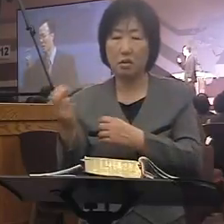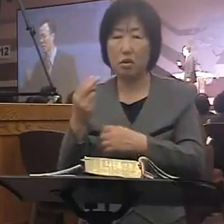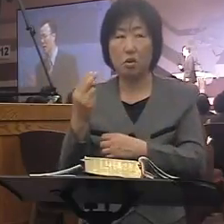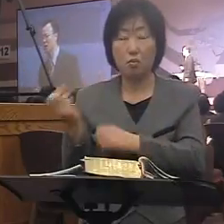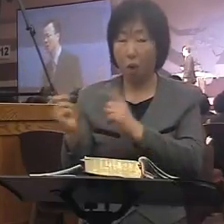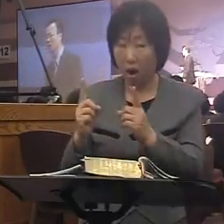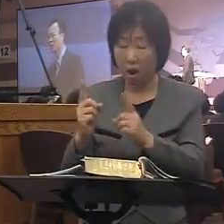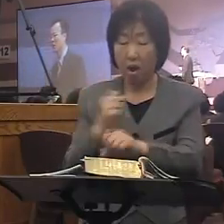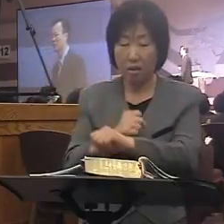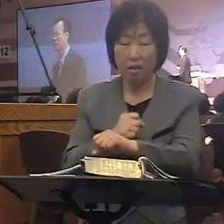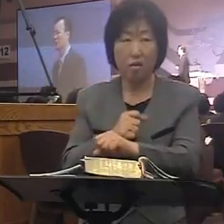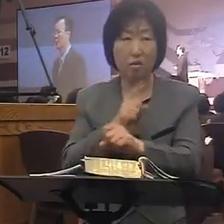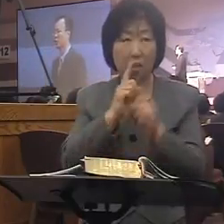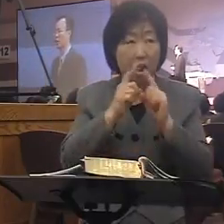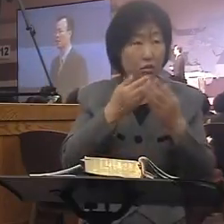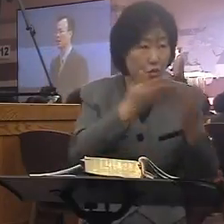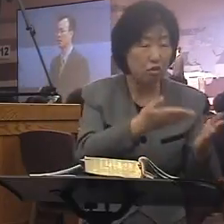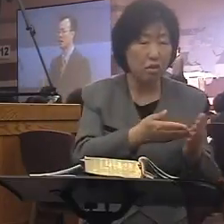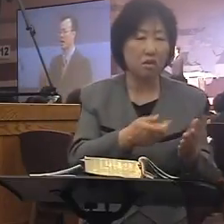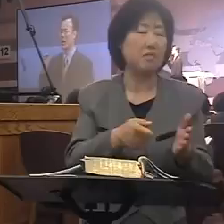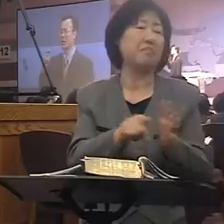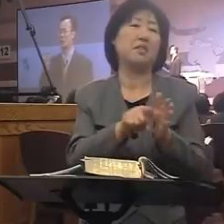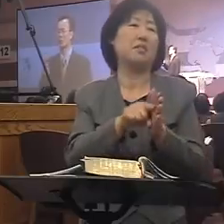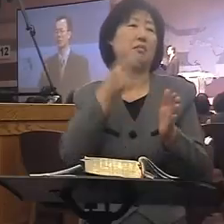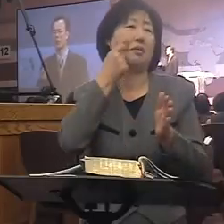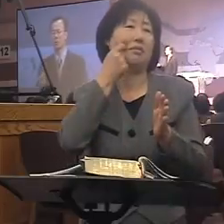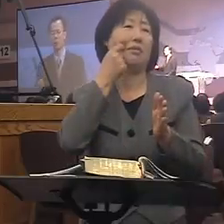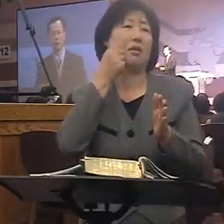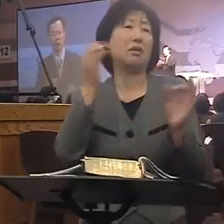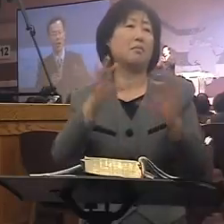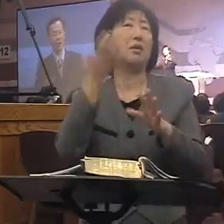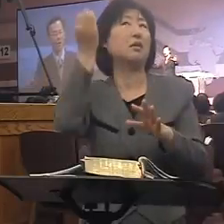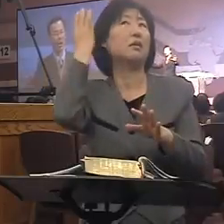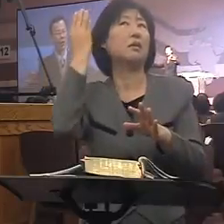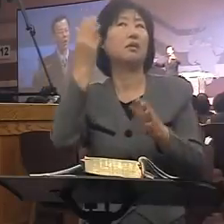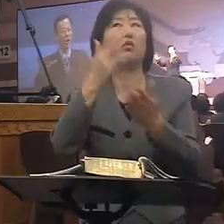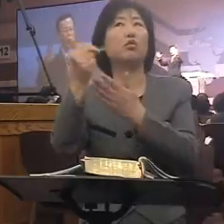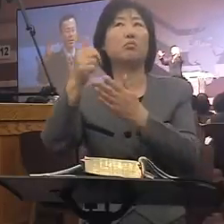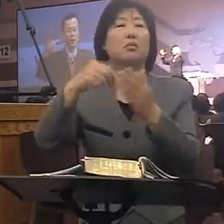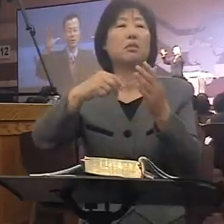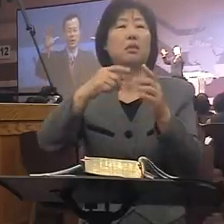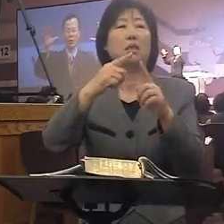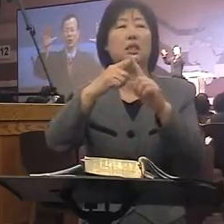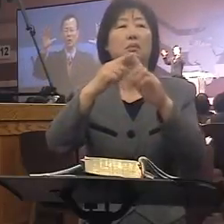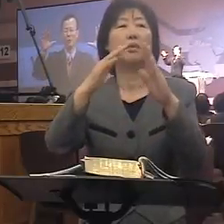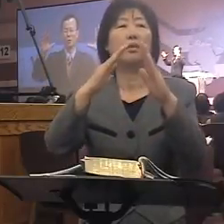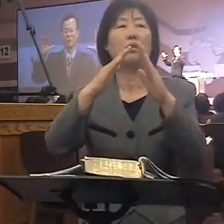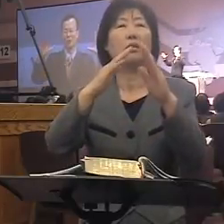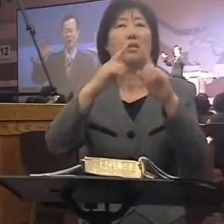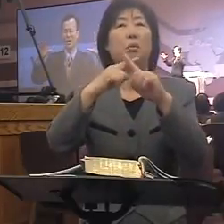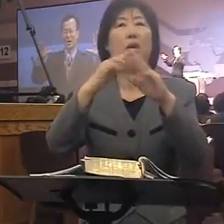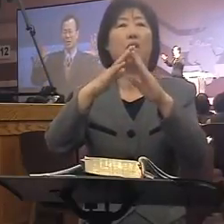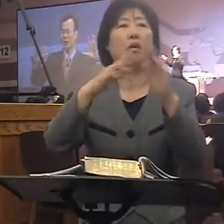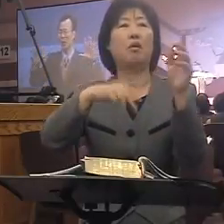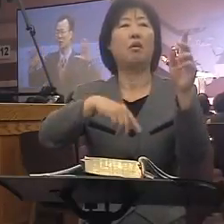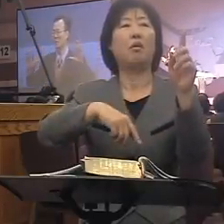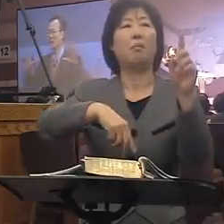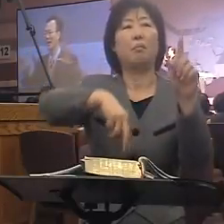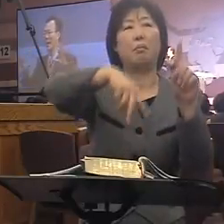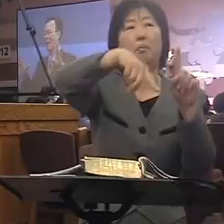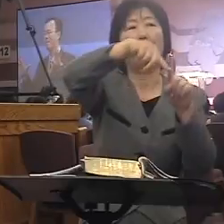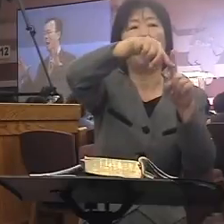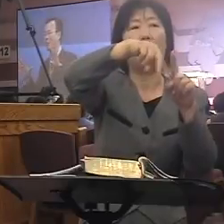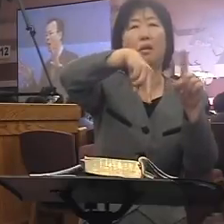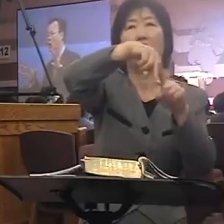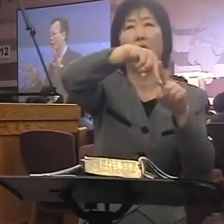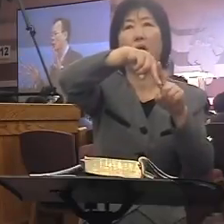못하고 기억하지도 못하여서 주님이 십자가에 달려 죽으신 것을 보고 소망이 없다 하고 완전히 다운된 모습으로 자신들의 집을